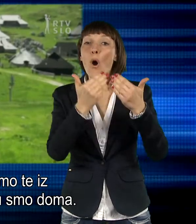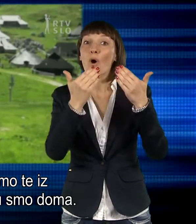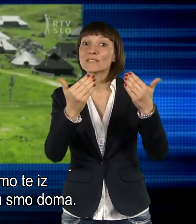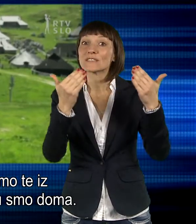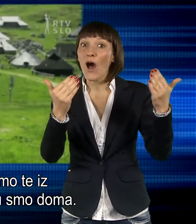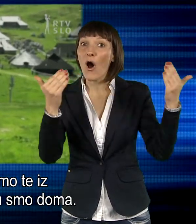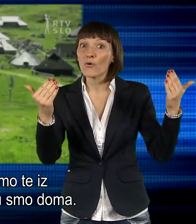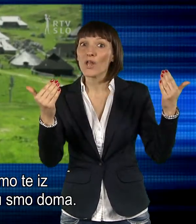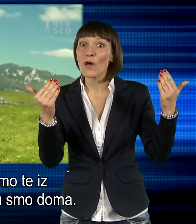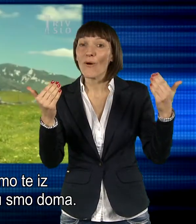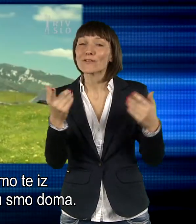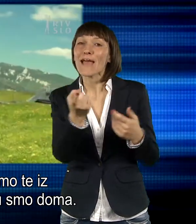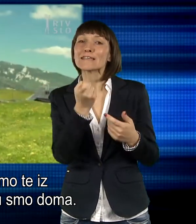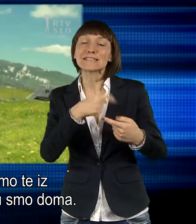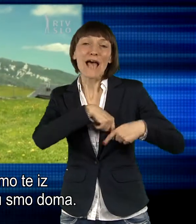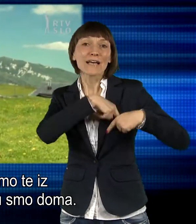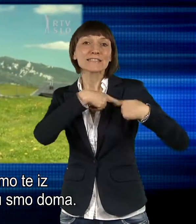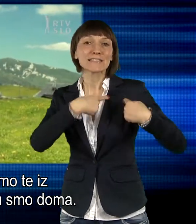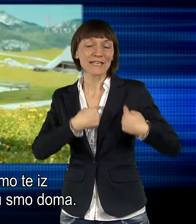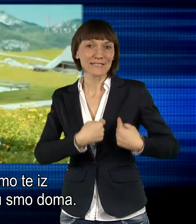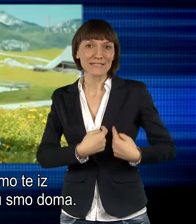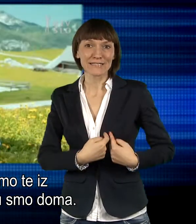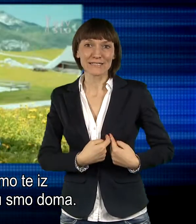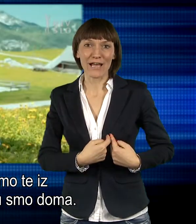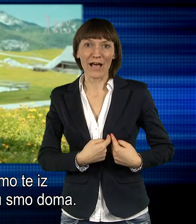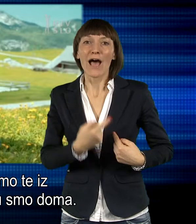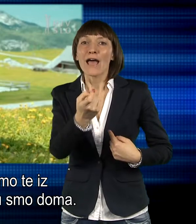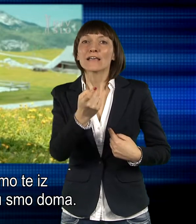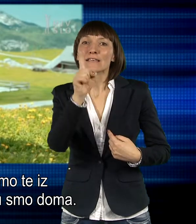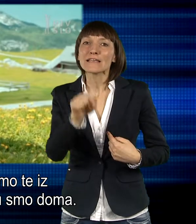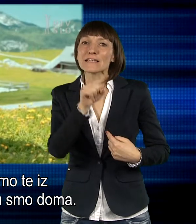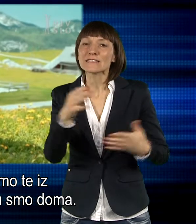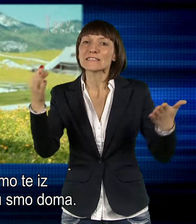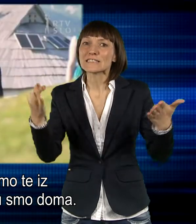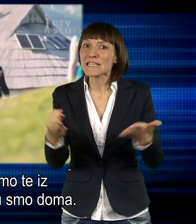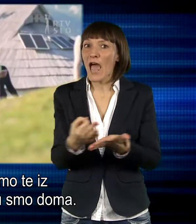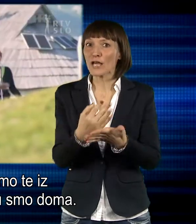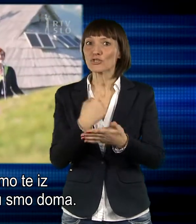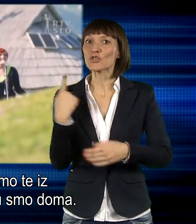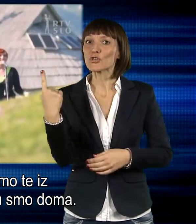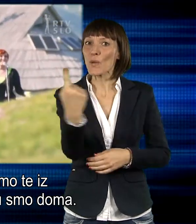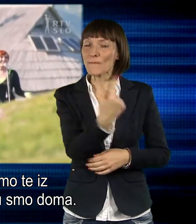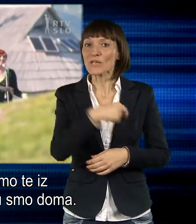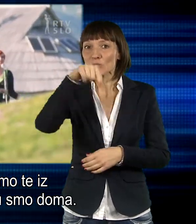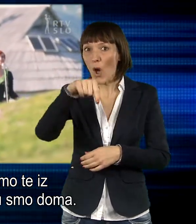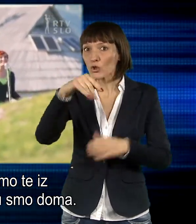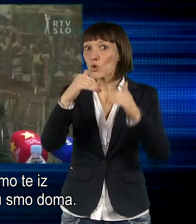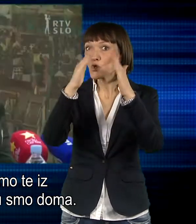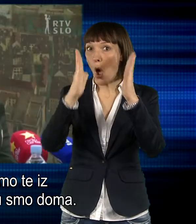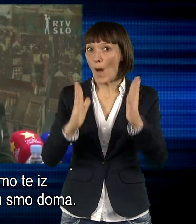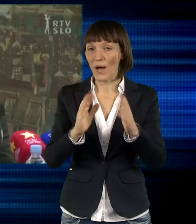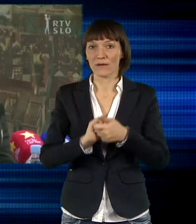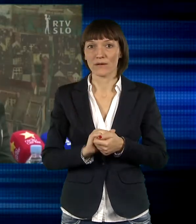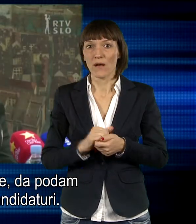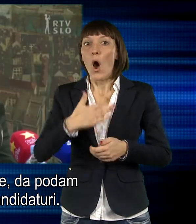Pozdravljamo tej srca in srečni tu smo